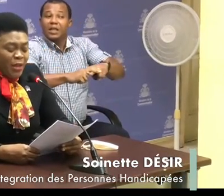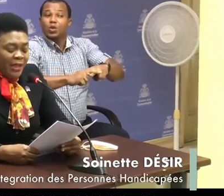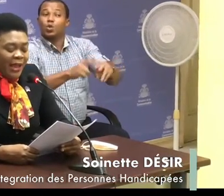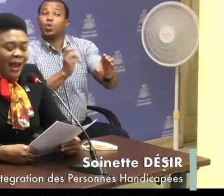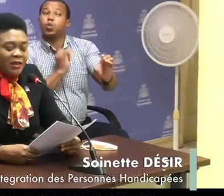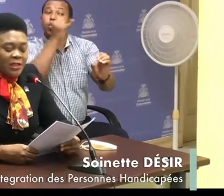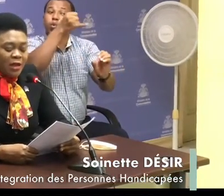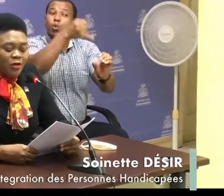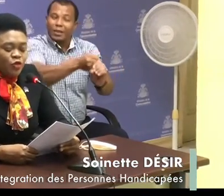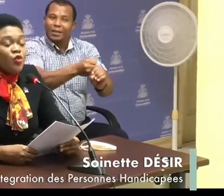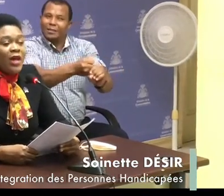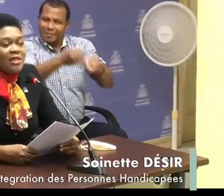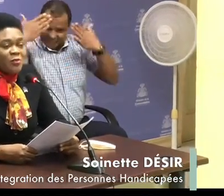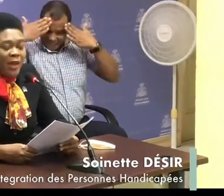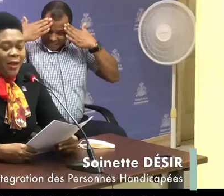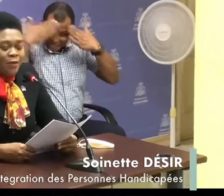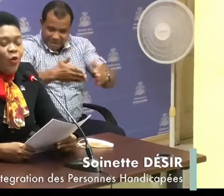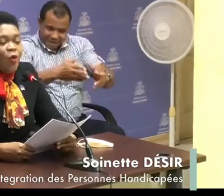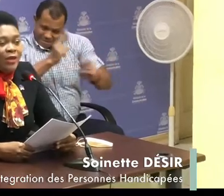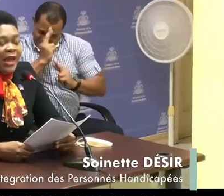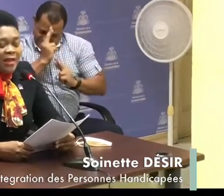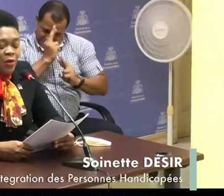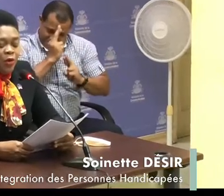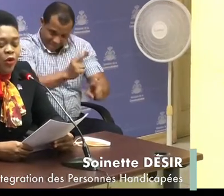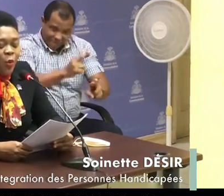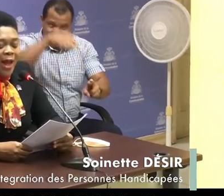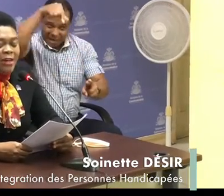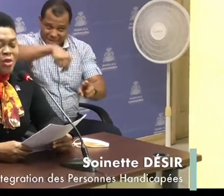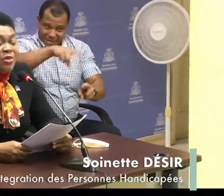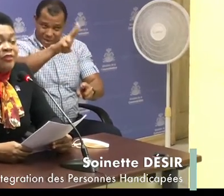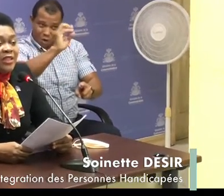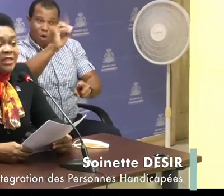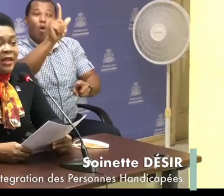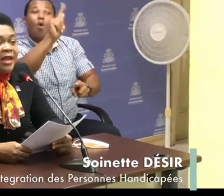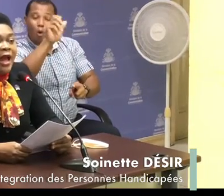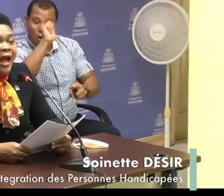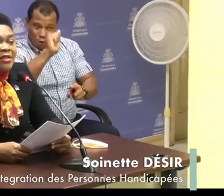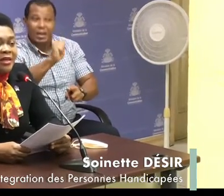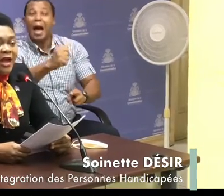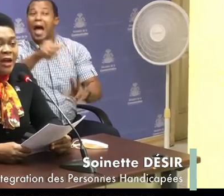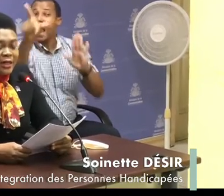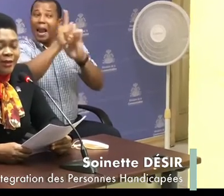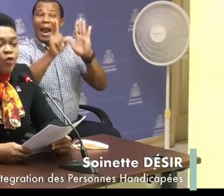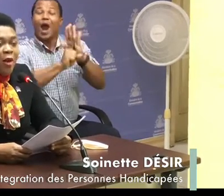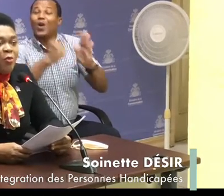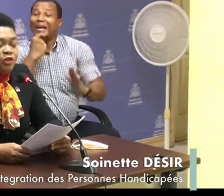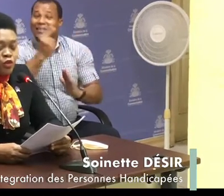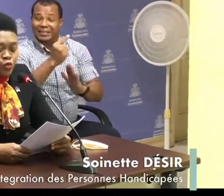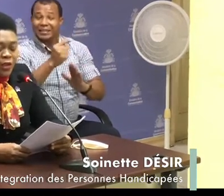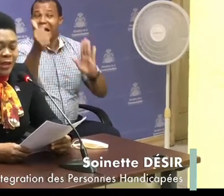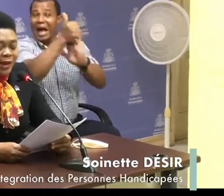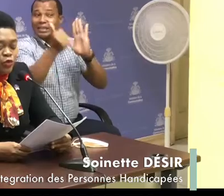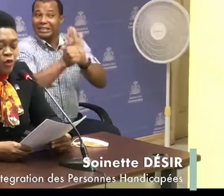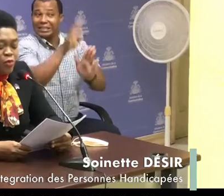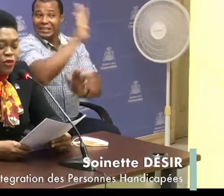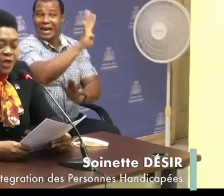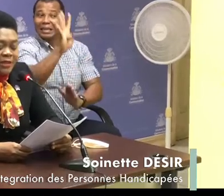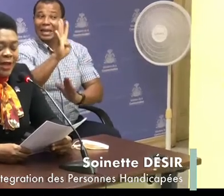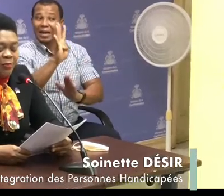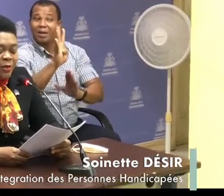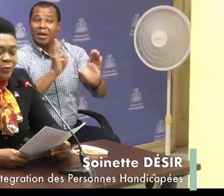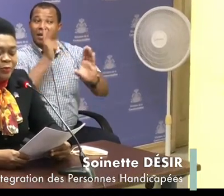qui mettait accent sur respect quota que loi lui-même lui fixait, article 44 loi portant sur intégration